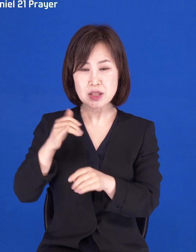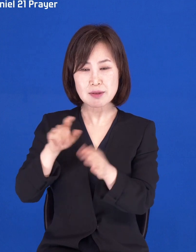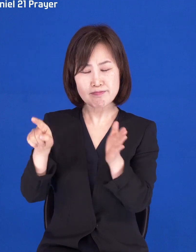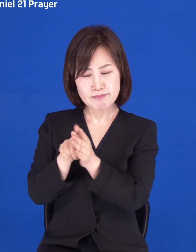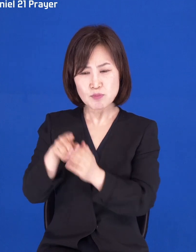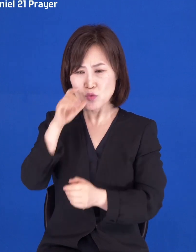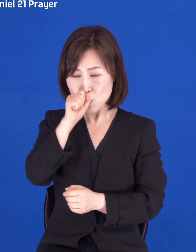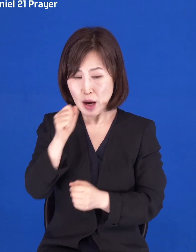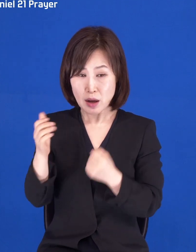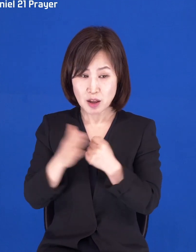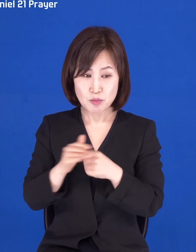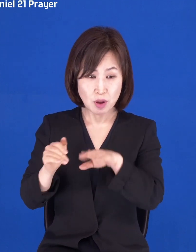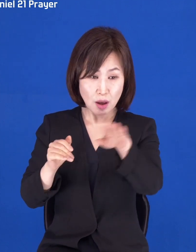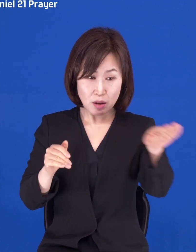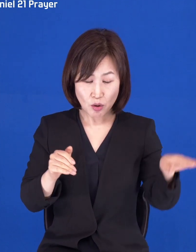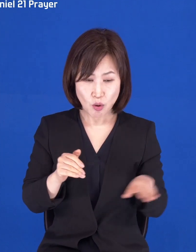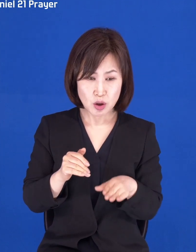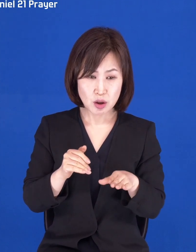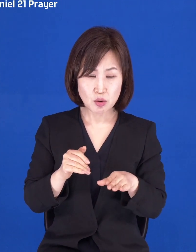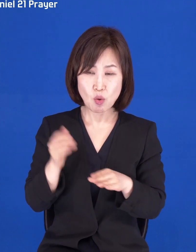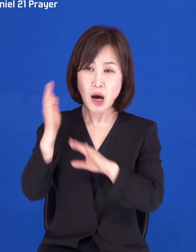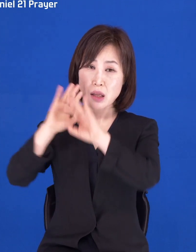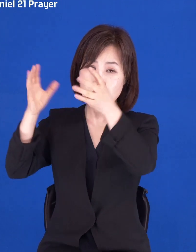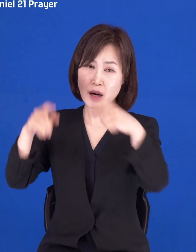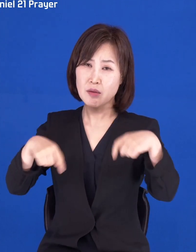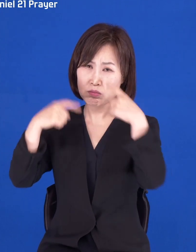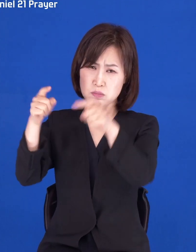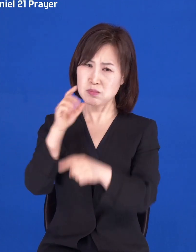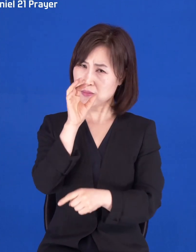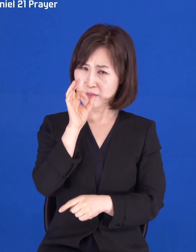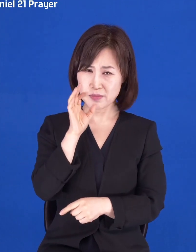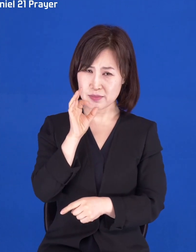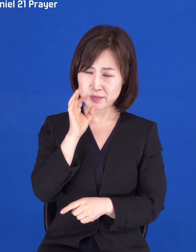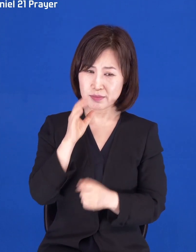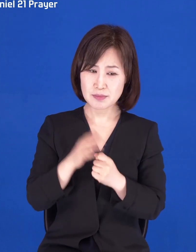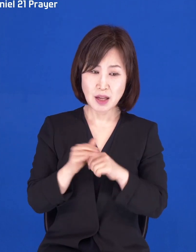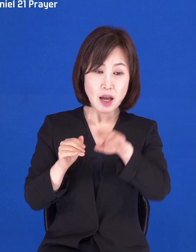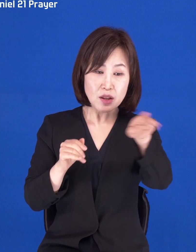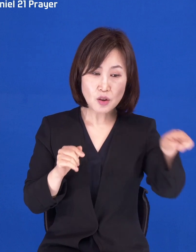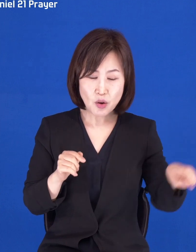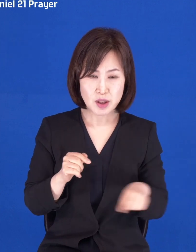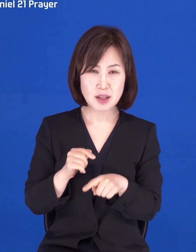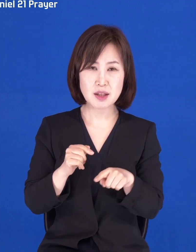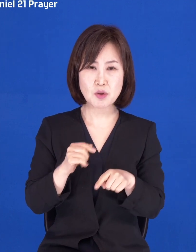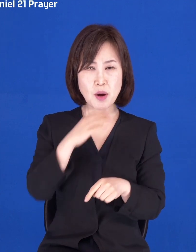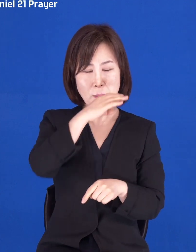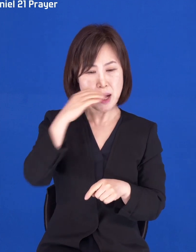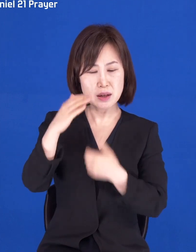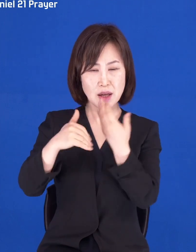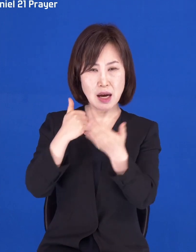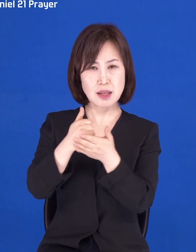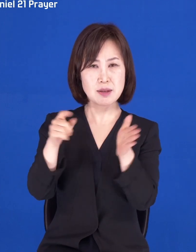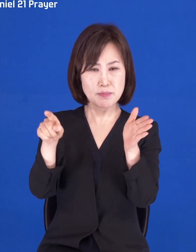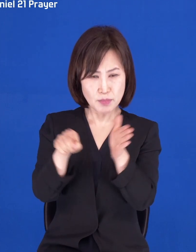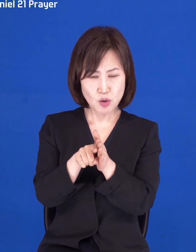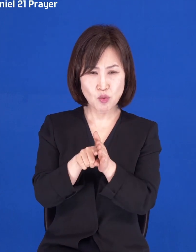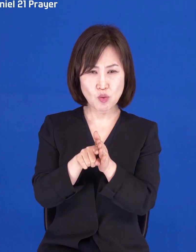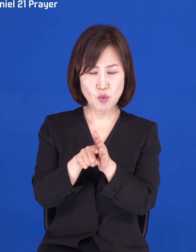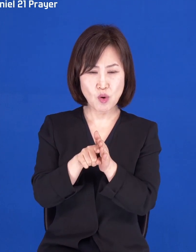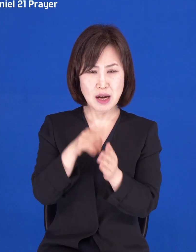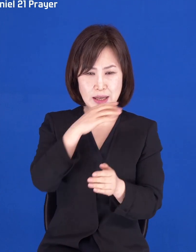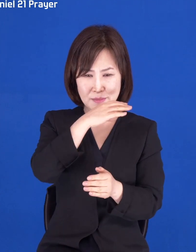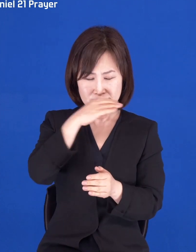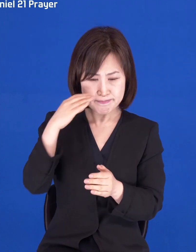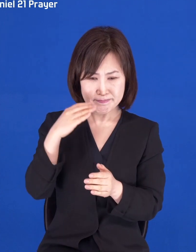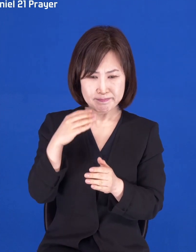너희들이 자연스럽게 하늘나라 올 수 있는 게 아니라고, 너희가 하나님을 바르게 알고 바르게 잘 믿어야